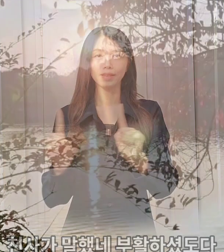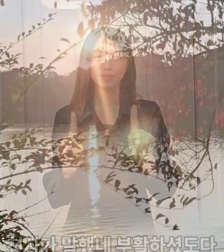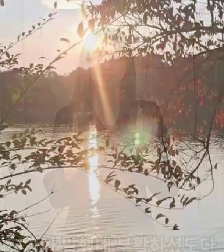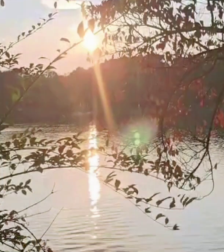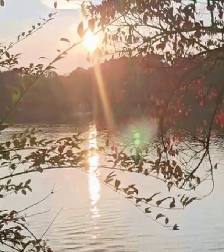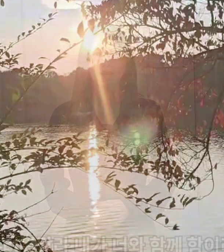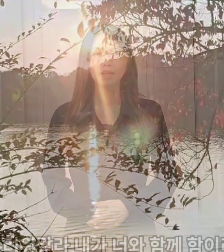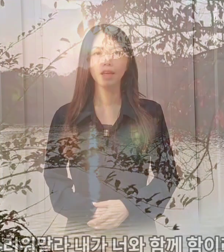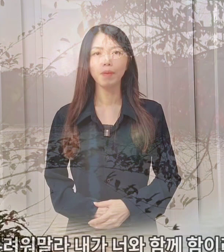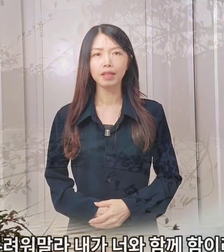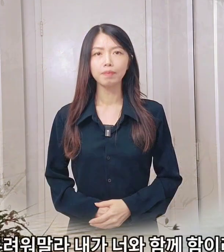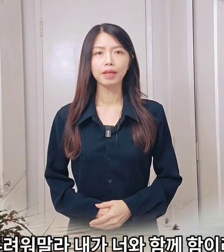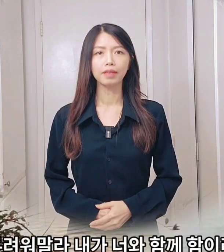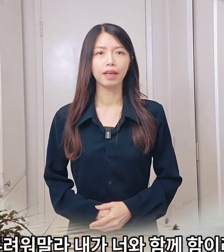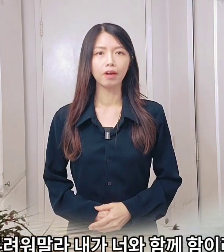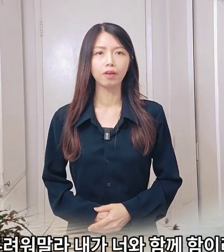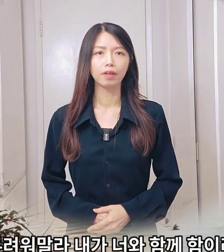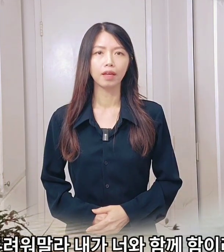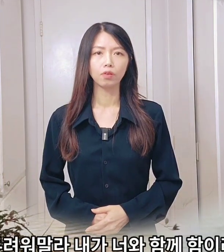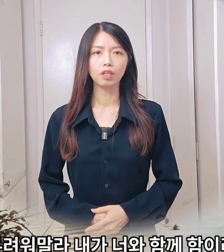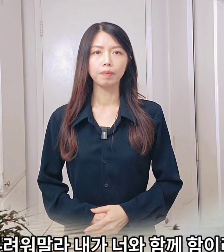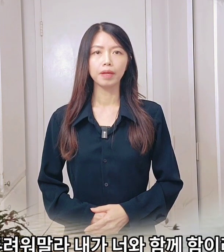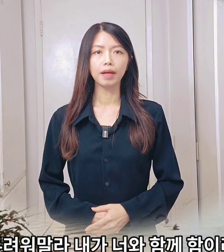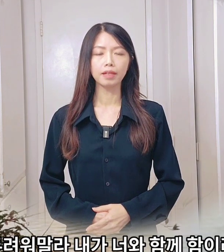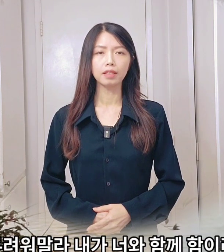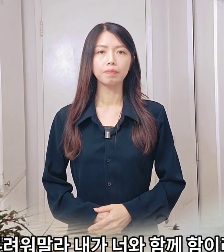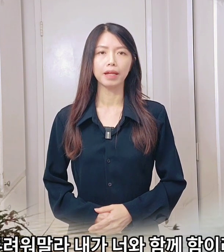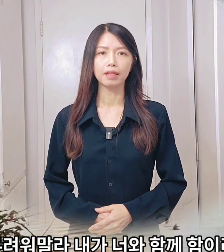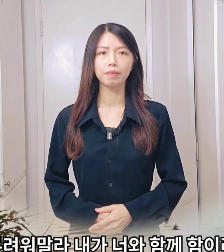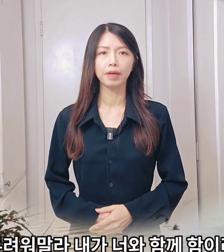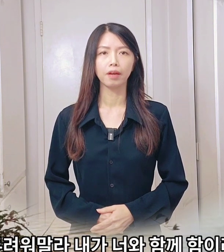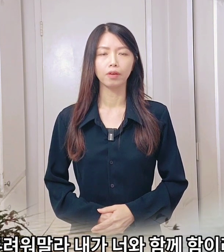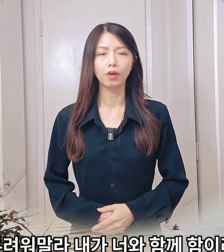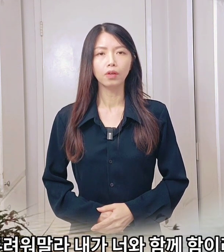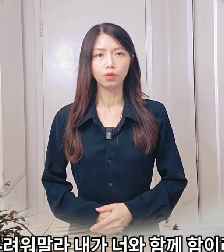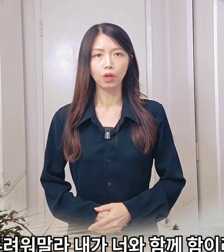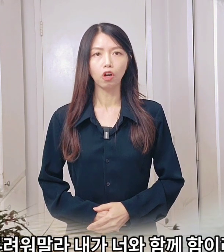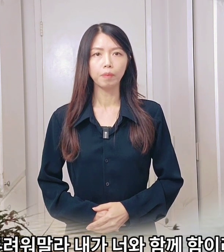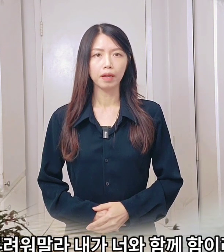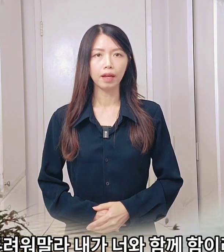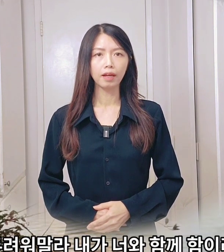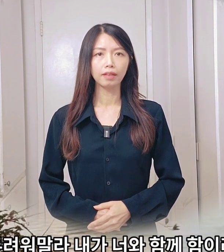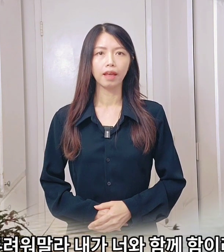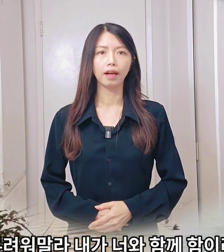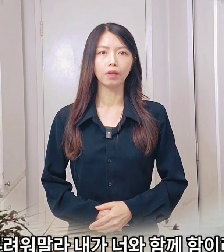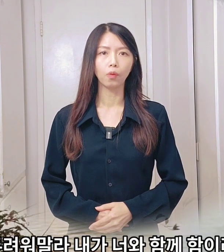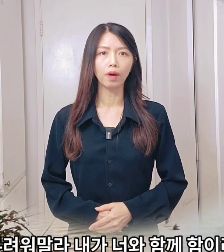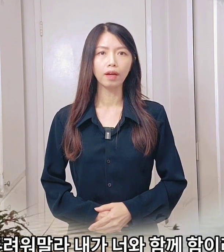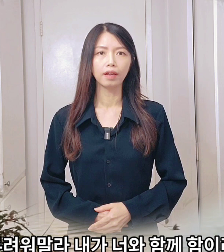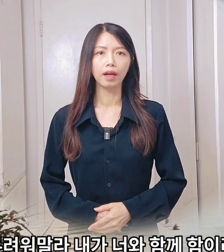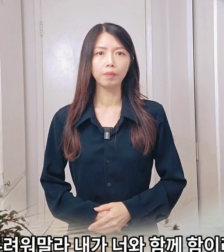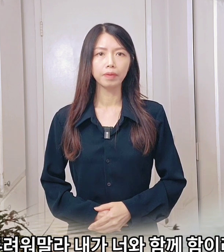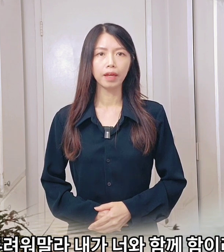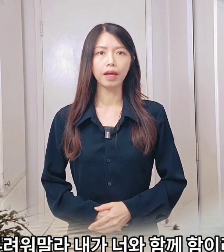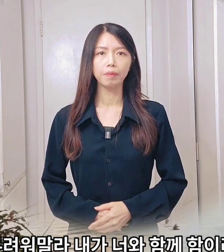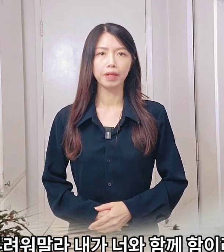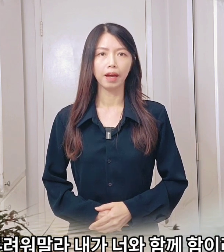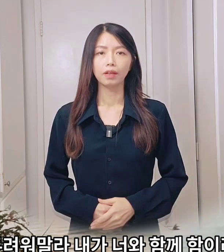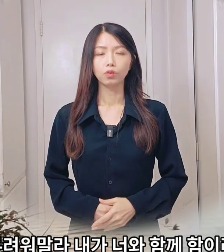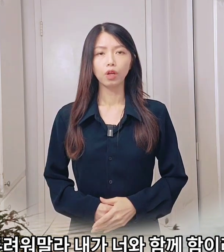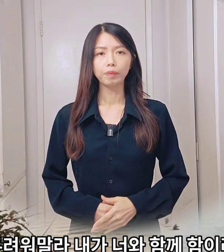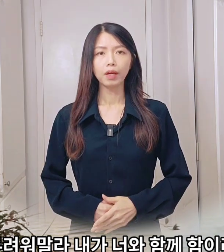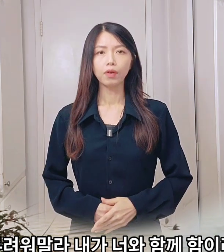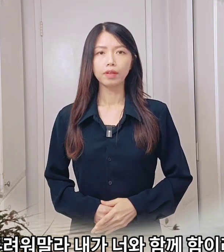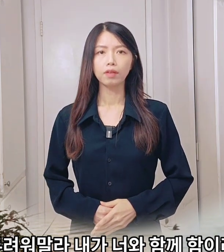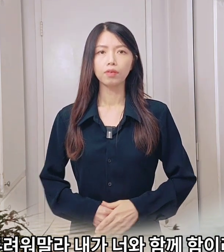부활하셨도다. 네, 마지막인데요. 예수님이 하신 말씀이에요. 두려워 말라 내가 너와 함께